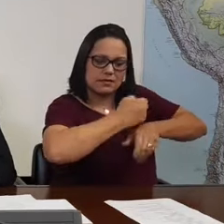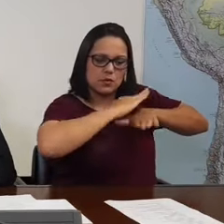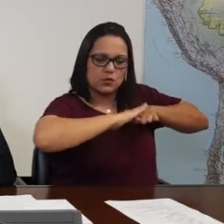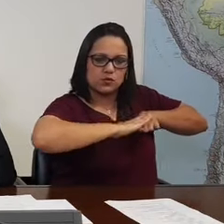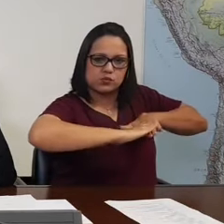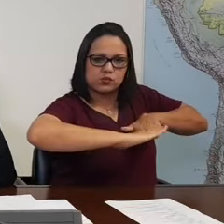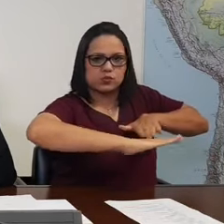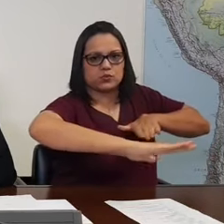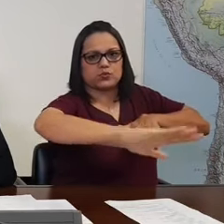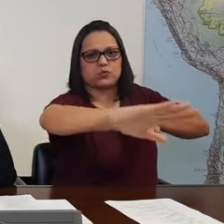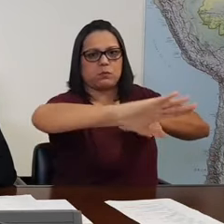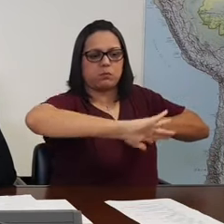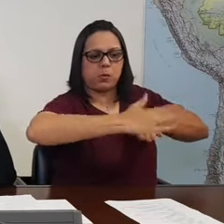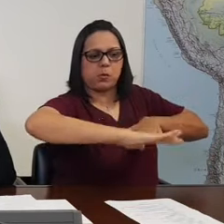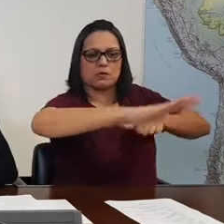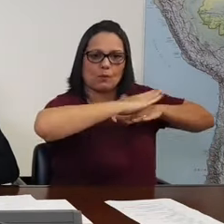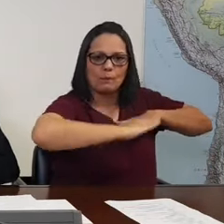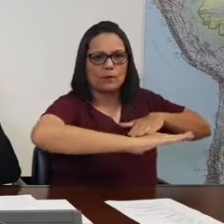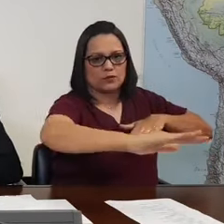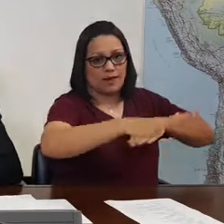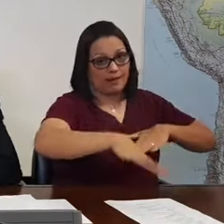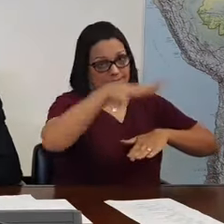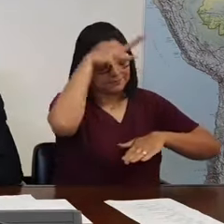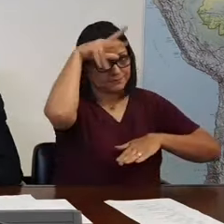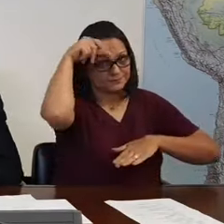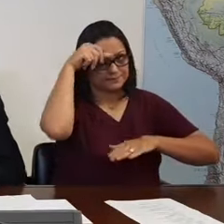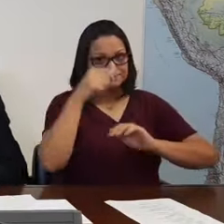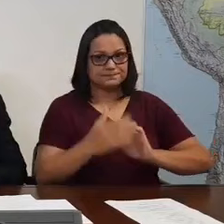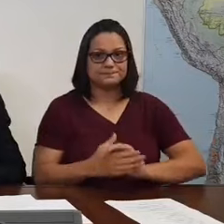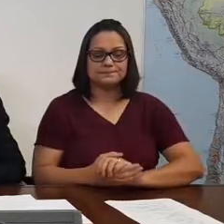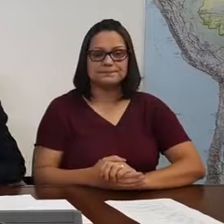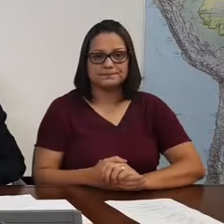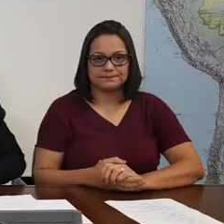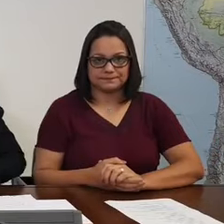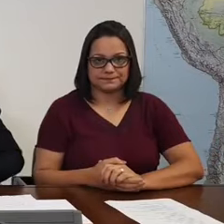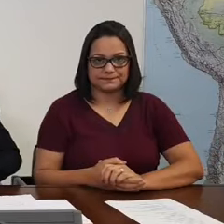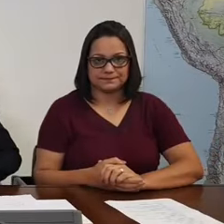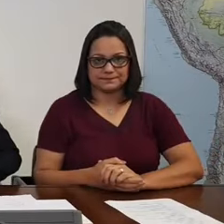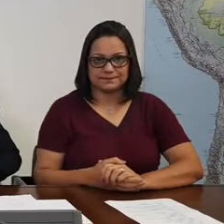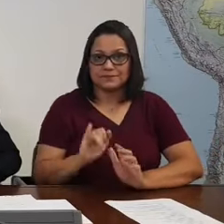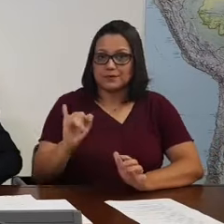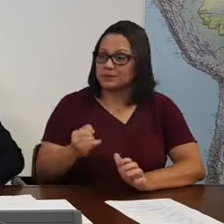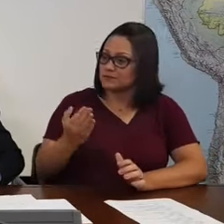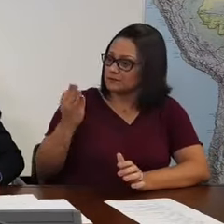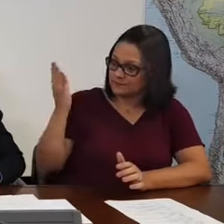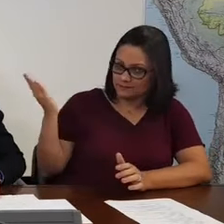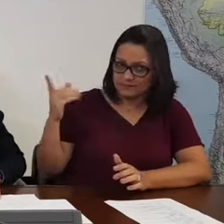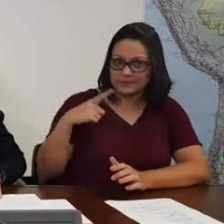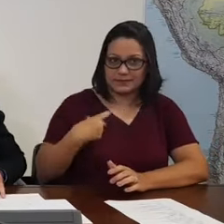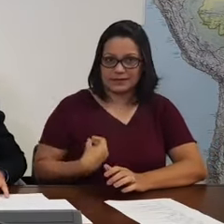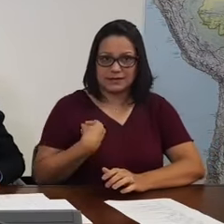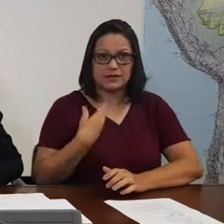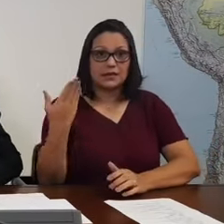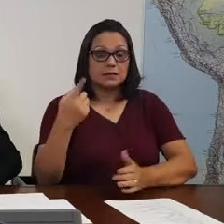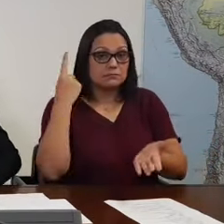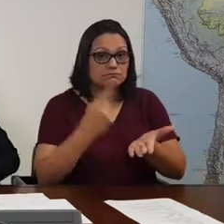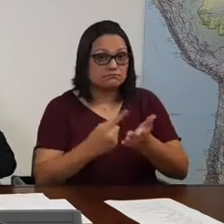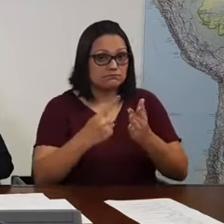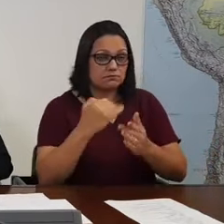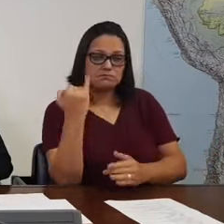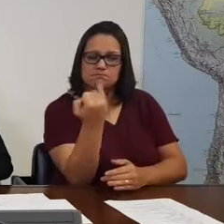obras aí lá na região amazônica lá. Vamos lá? Aproveitar o major aqui do lado aqui, ele teve uma importante reunião